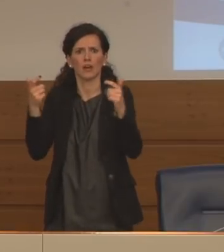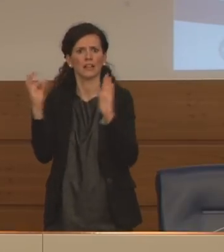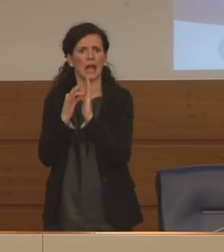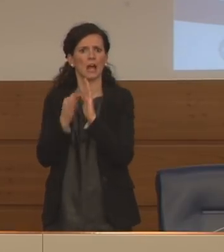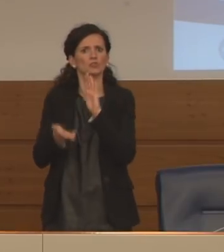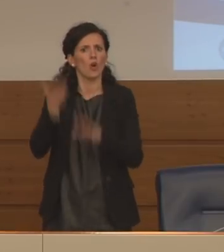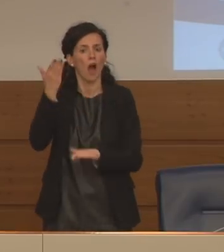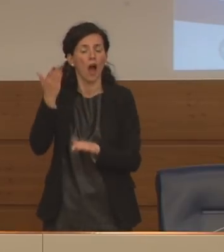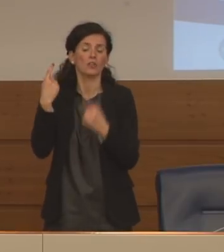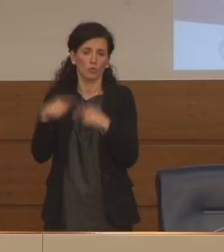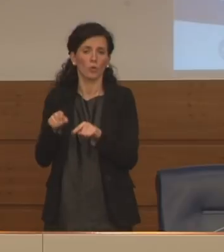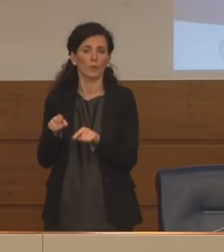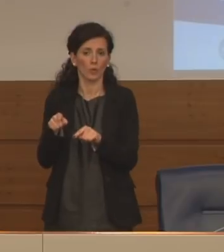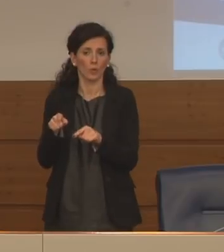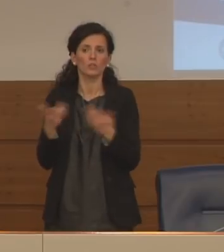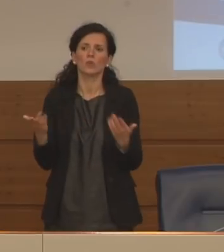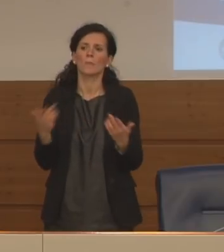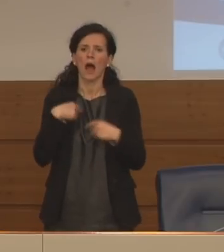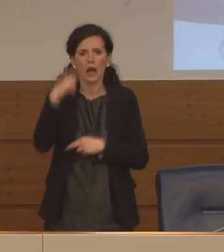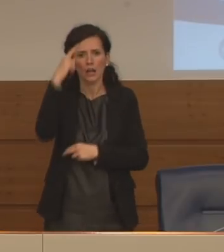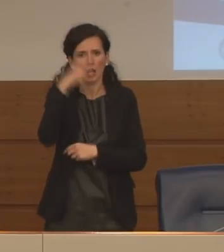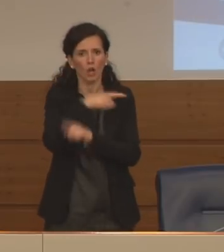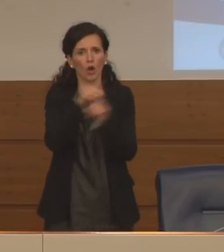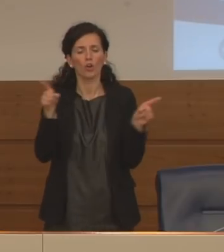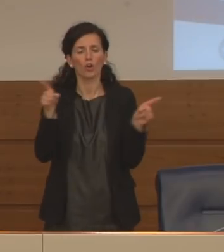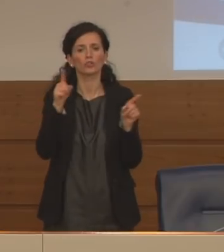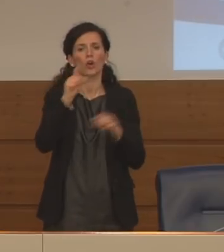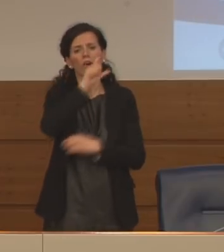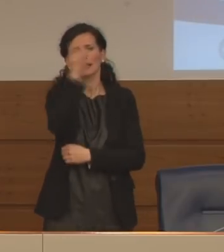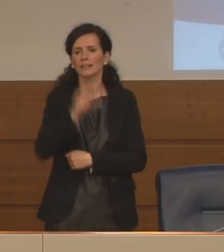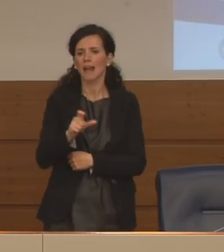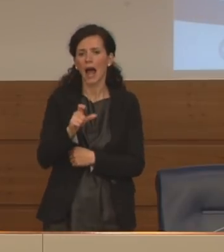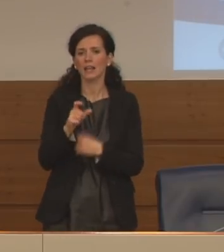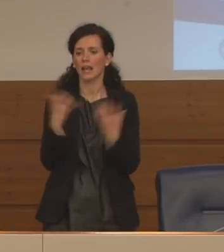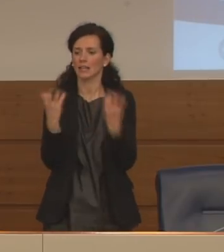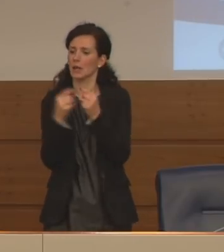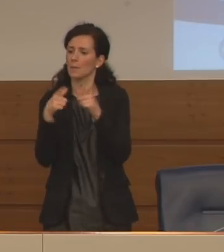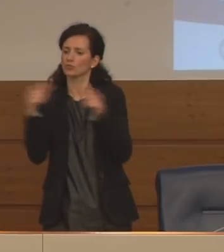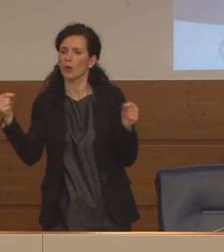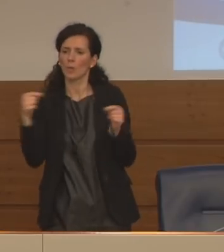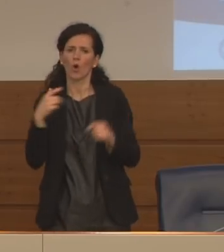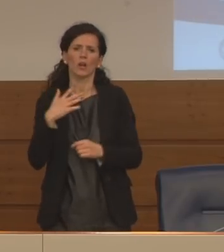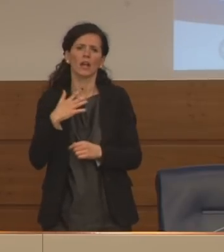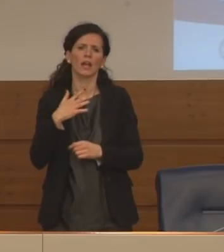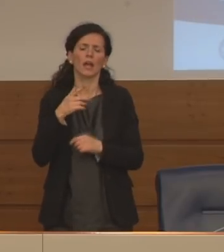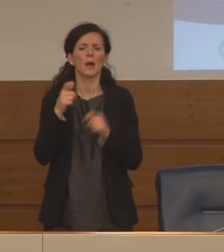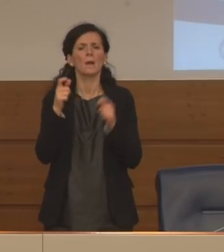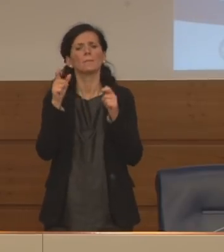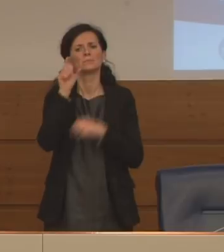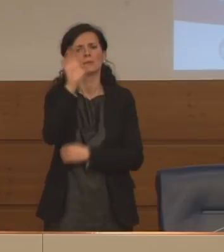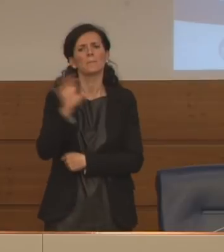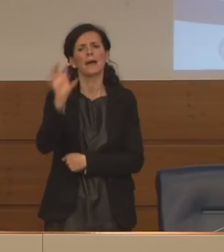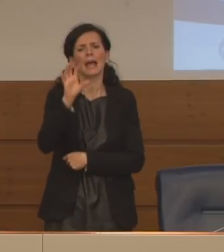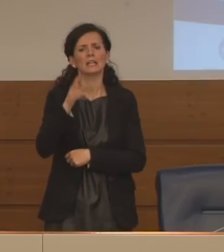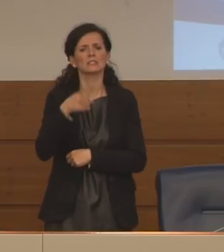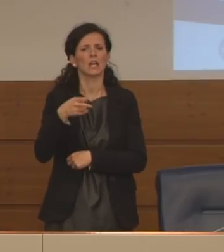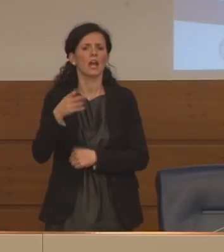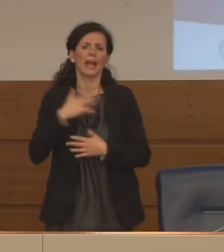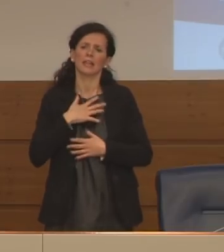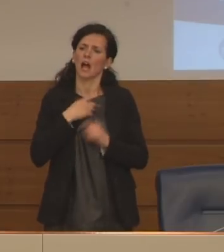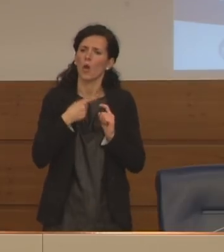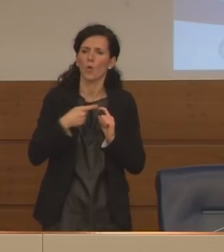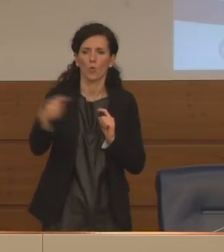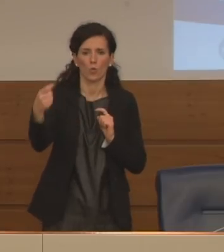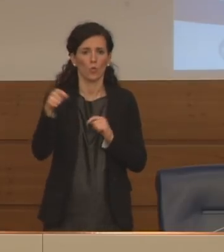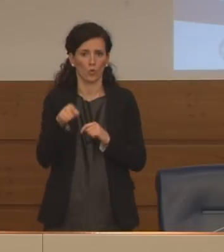ricordato ma noi siamo il paese più vecchio del mondo insieme al giappone l'età media degli infettati e di 63 anni contro i